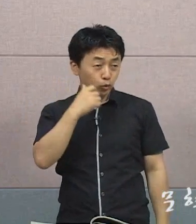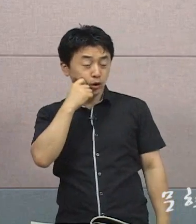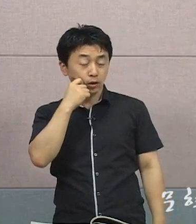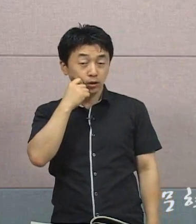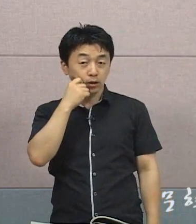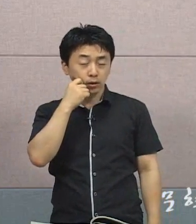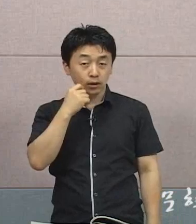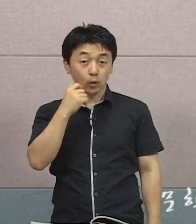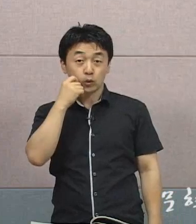어떻게?